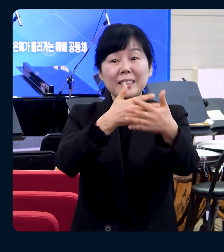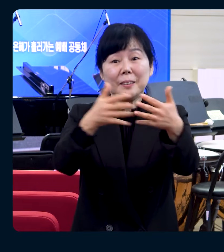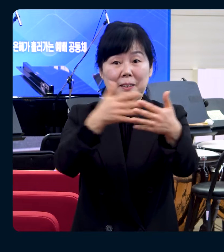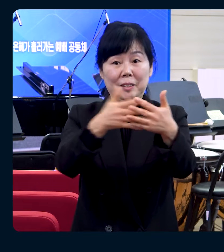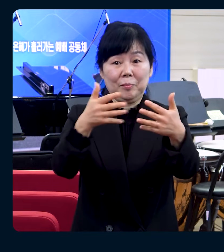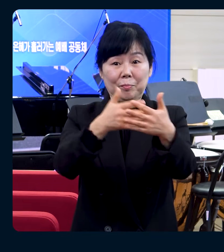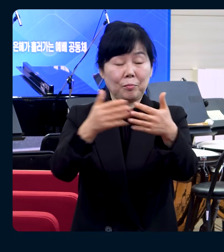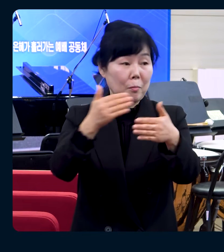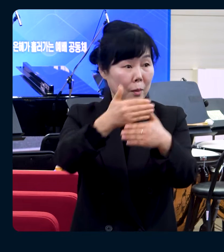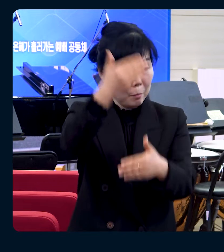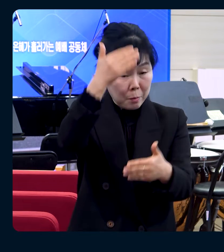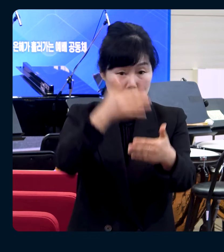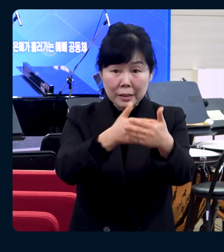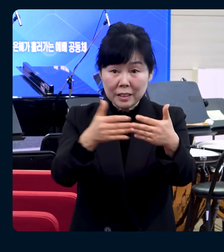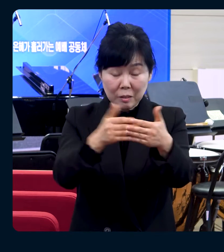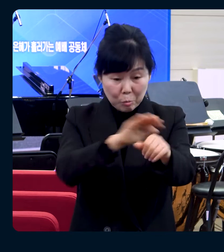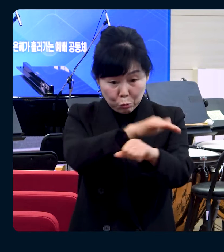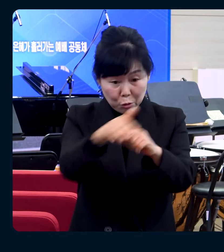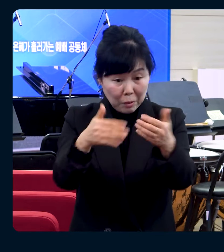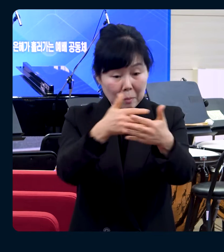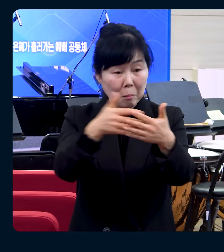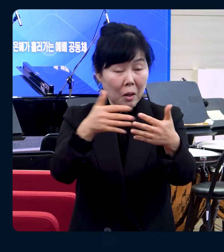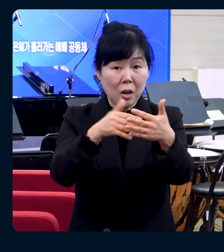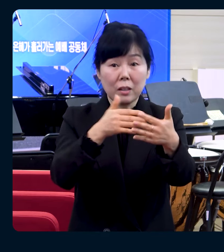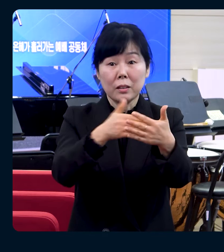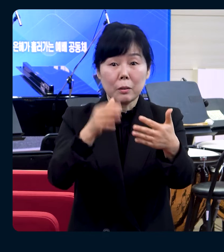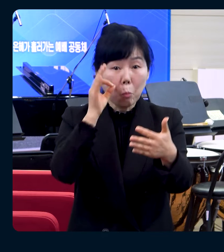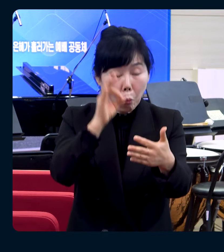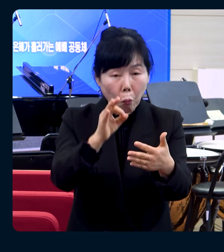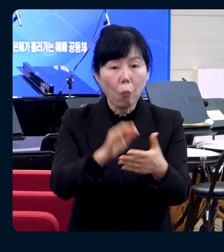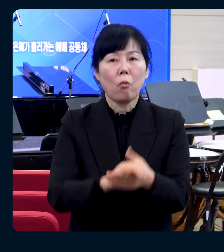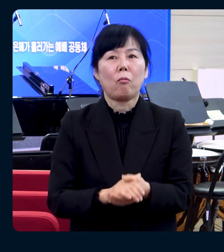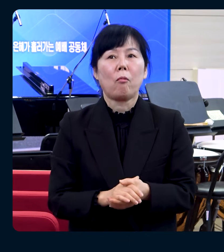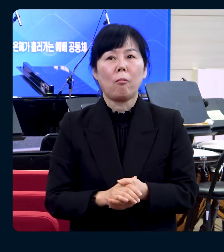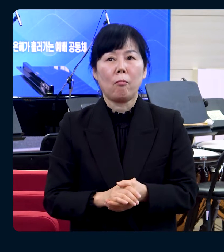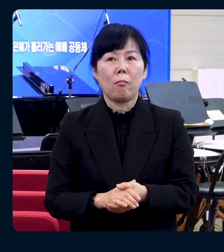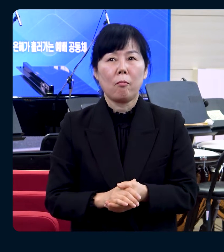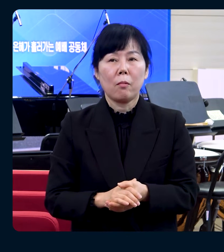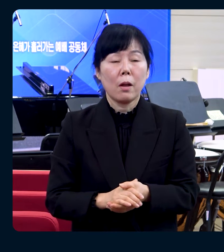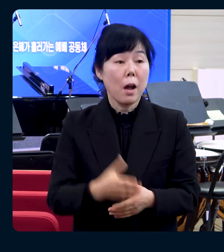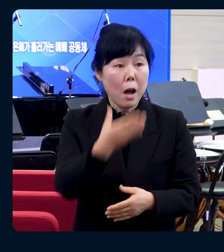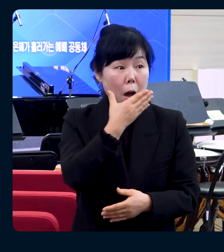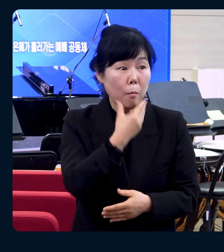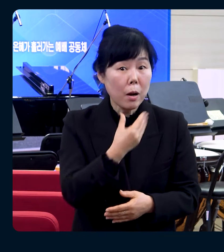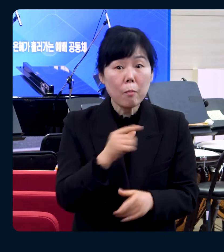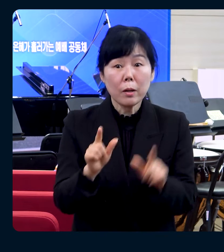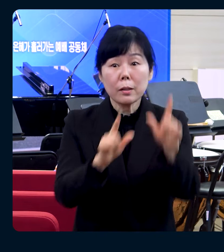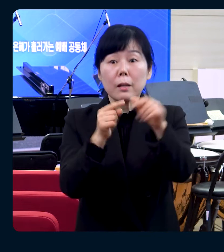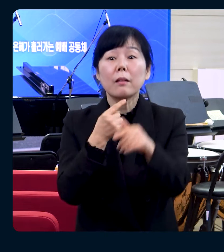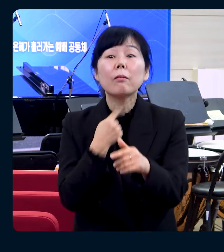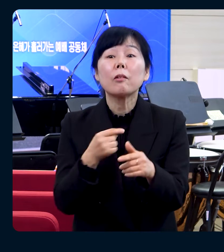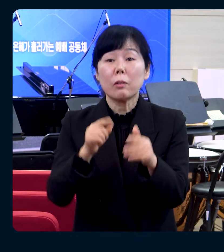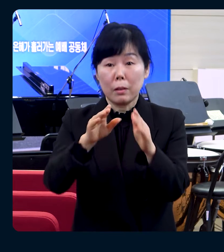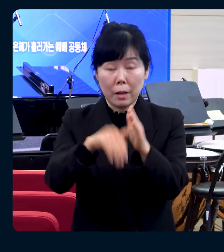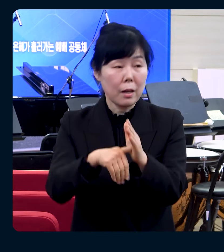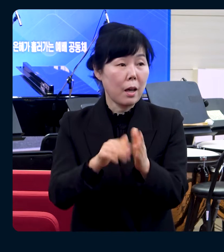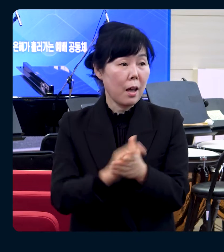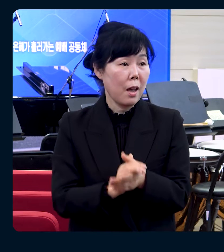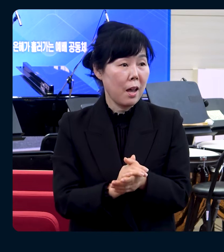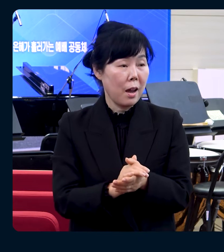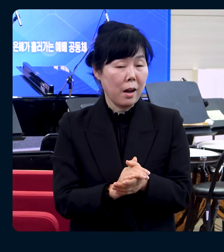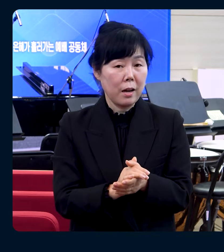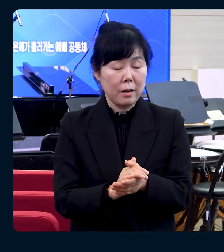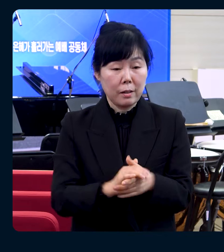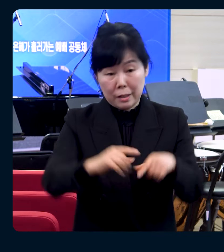무덤이 있는데 그 무덤의 벽화를 가지고 이야기합니다. 거기 보면 아브라함 그 시대에 그 지역을 다스렸던